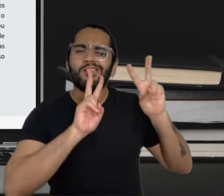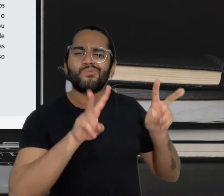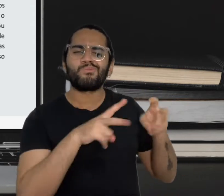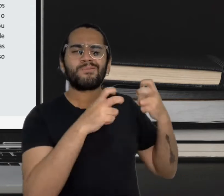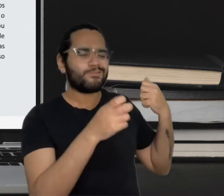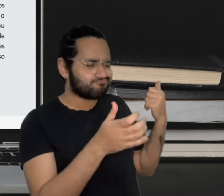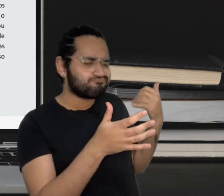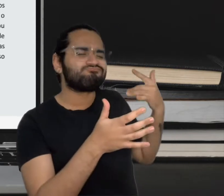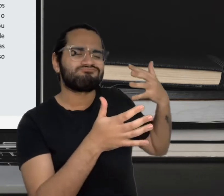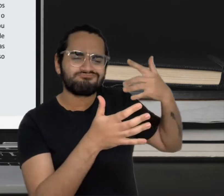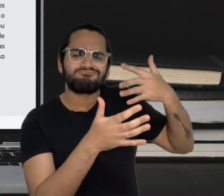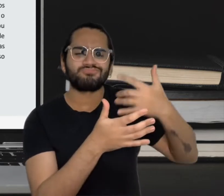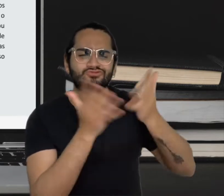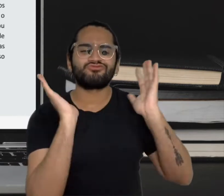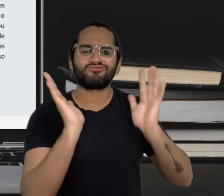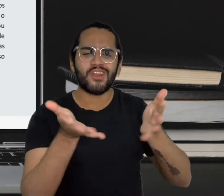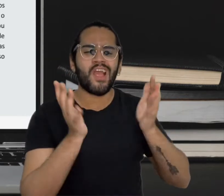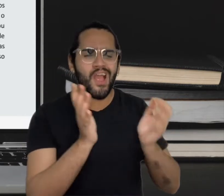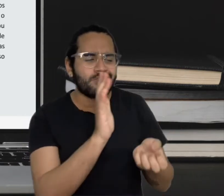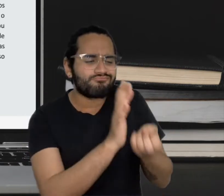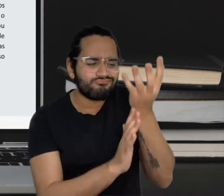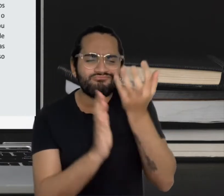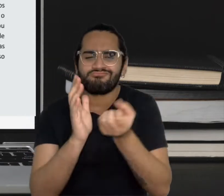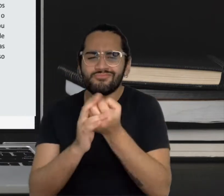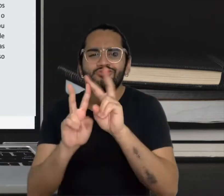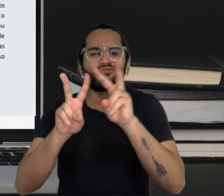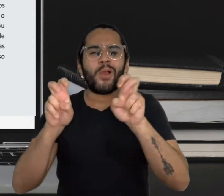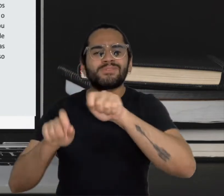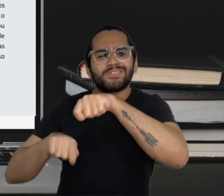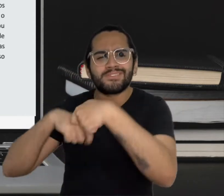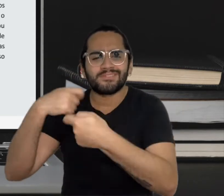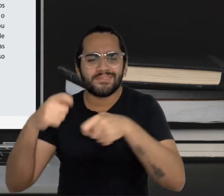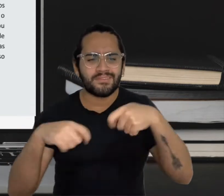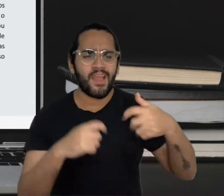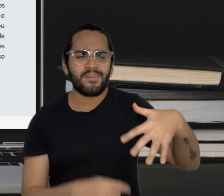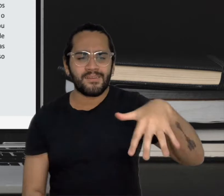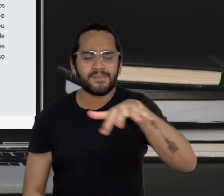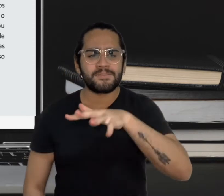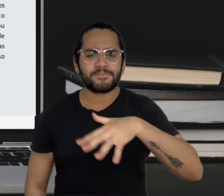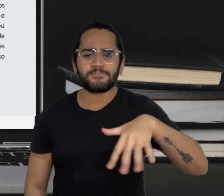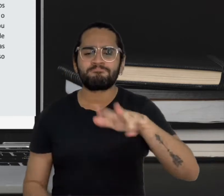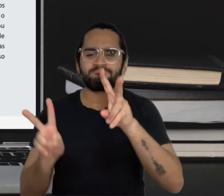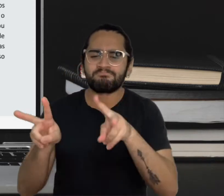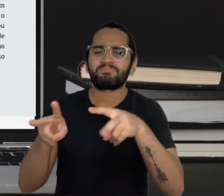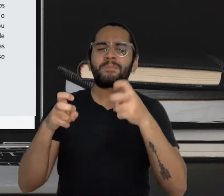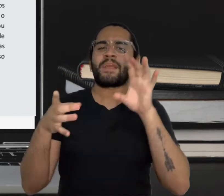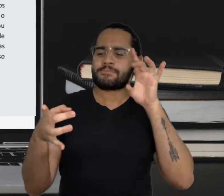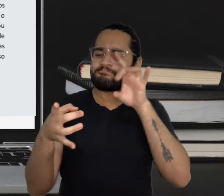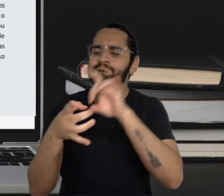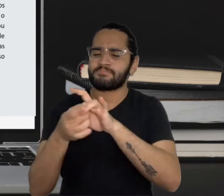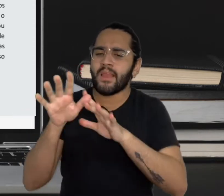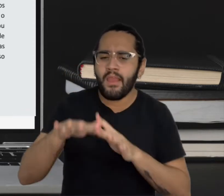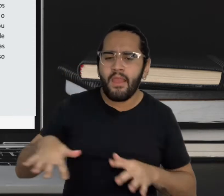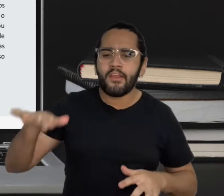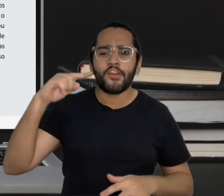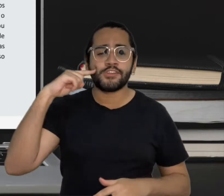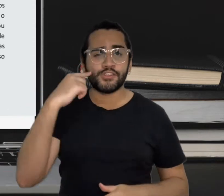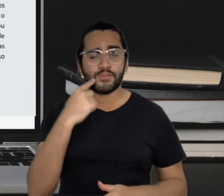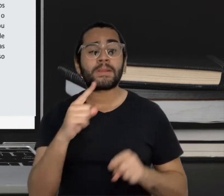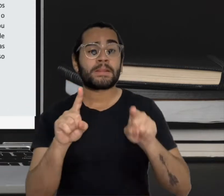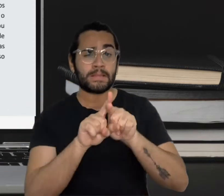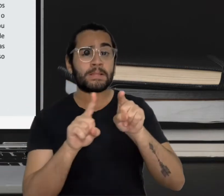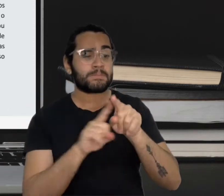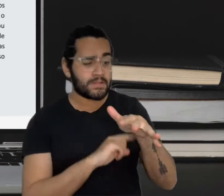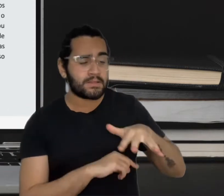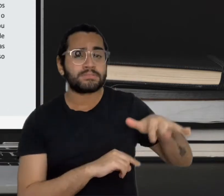de 2020, numa citação direta de que durante muito tempo a gente já percebe a criação de vários sinais feitas de